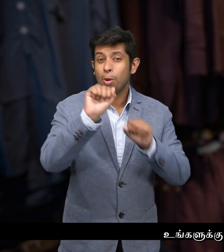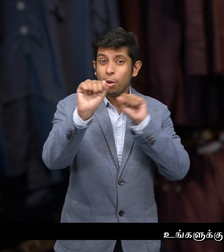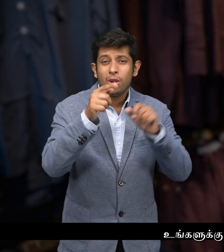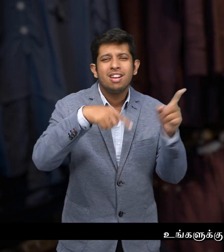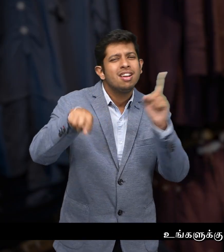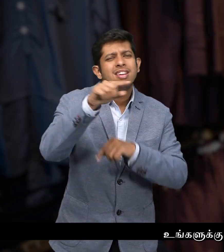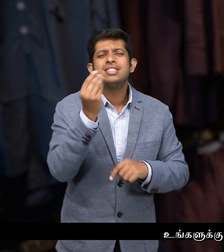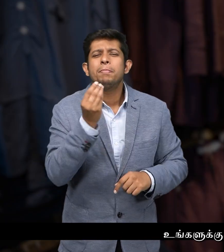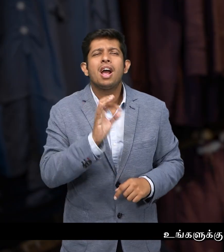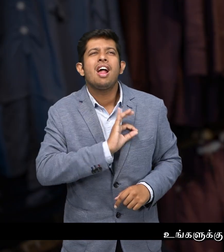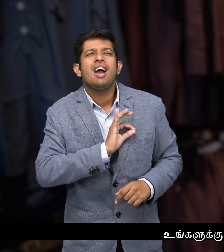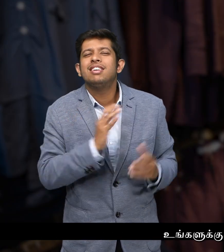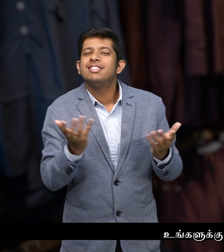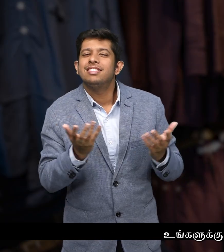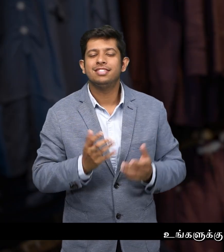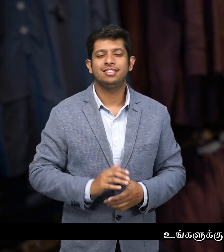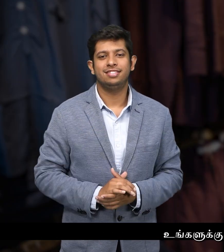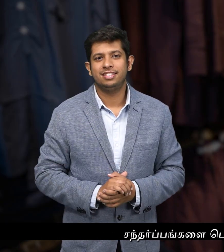உங்களுக்கு பிடித்த சிலை எது?